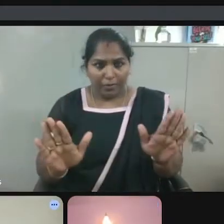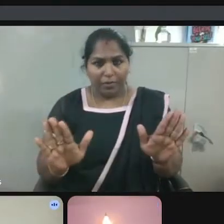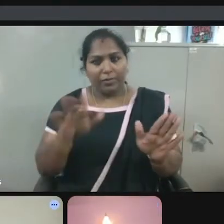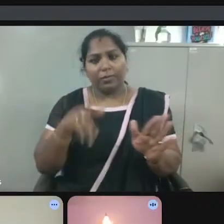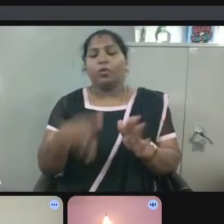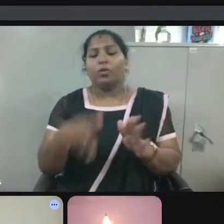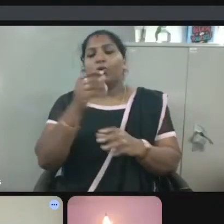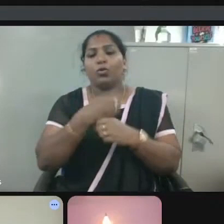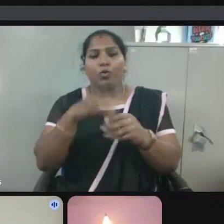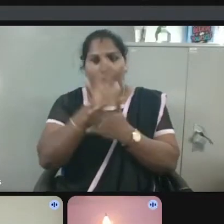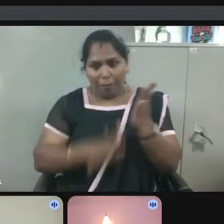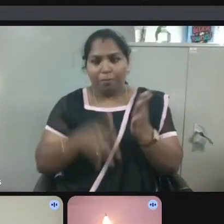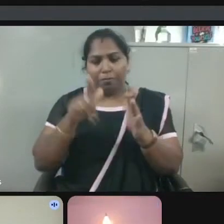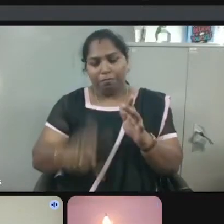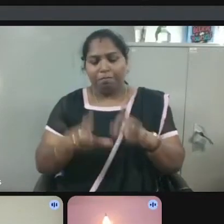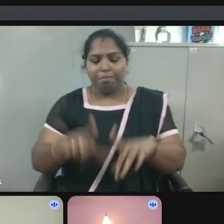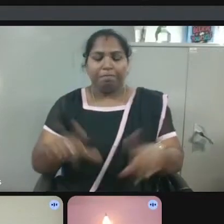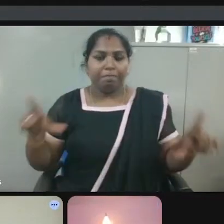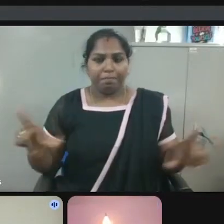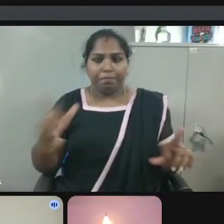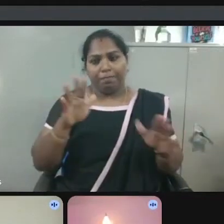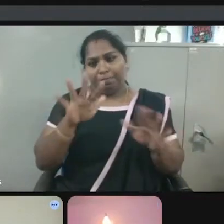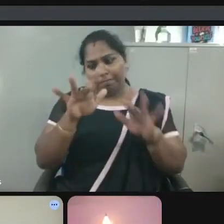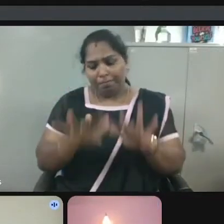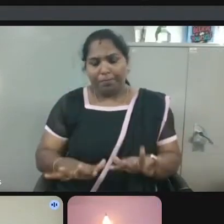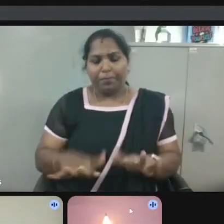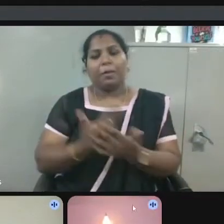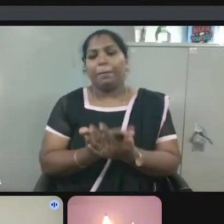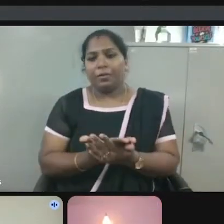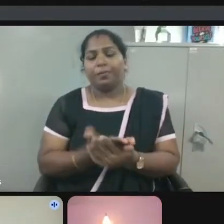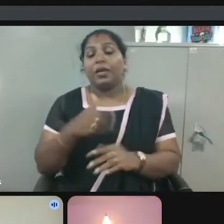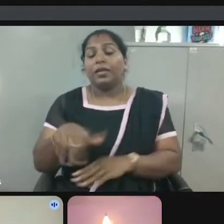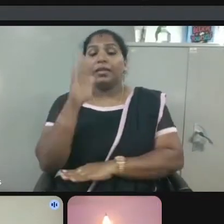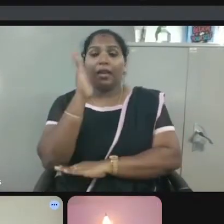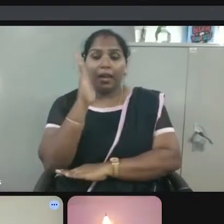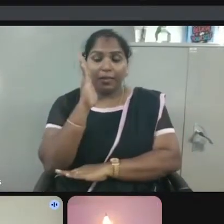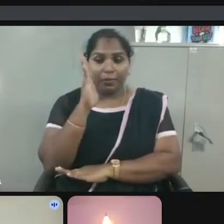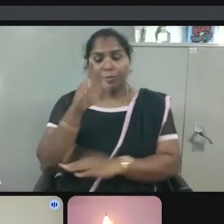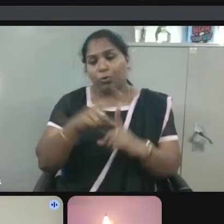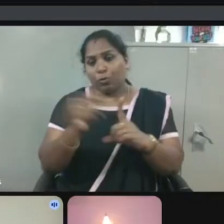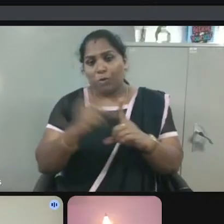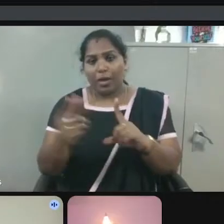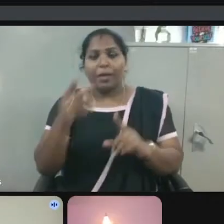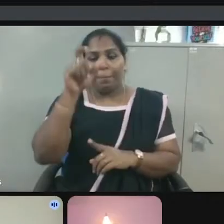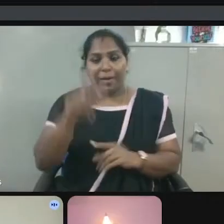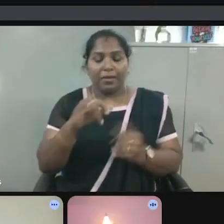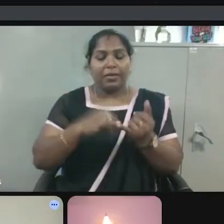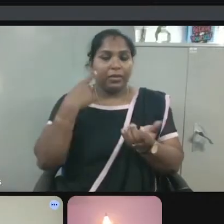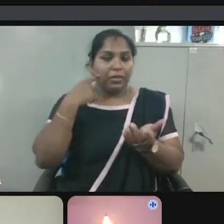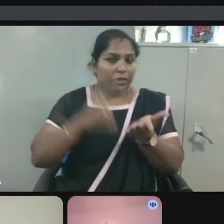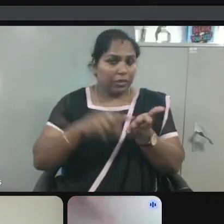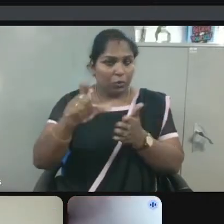പൂരിപ്പിക്കേണ്ടതാണ്. നമ്മുടെ ഇന്നത്തെ സെഷനിലേക്ക് കടക്കുകയാണ്. സെഷൻ കൈകാര്യം ചെയ്യുന്നതിനായി ഡോക്ടർ സിഞ്ചു സാറിനെ